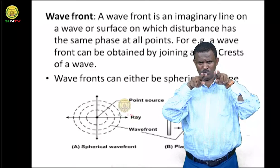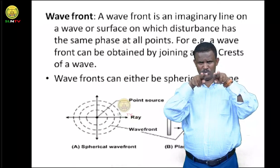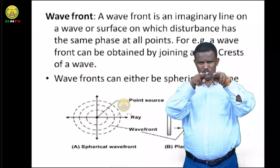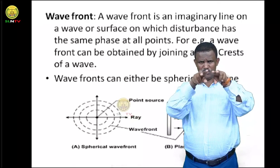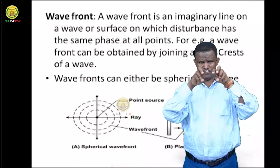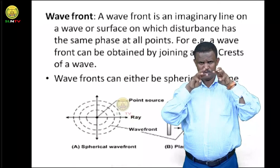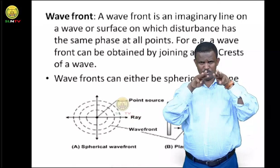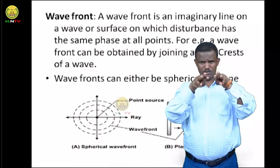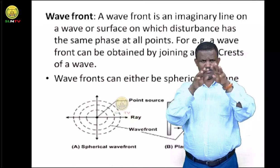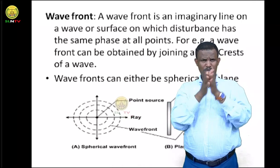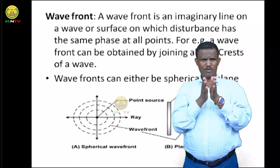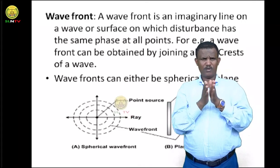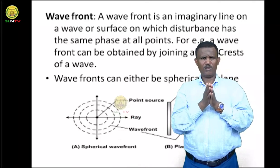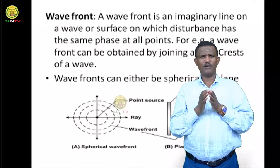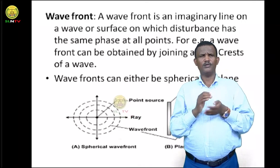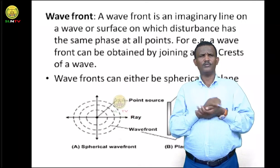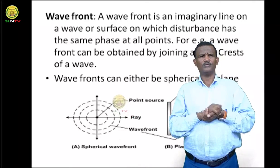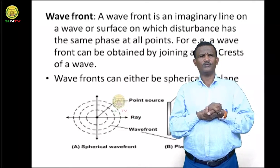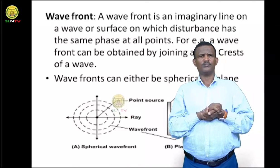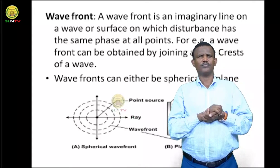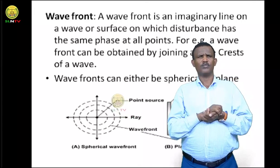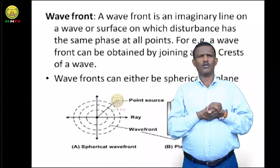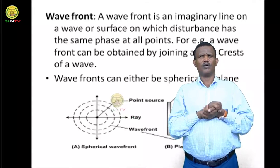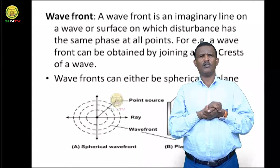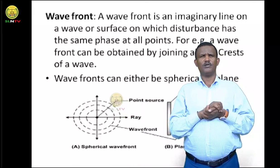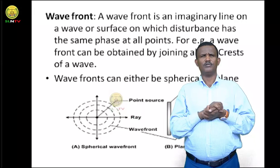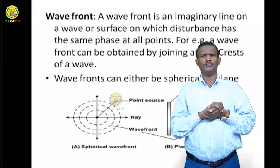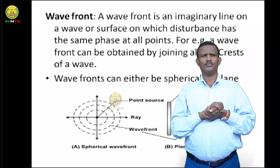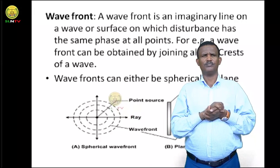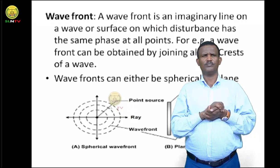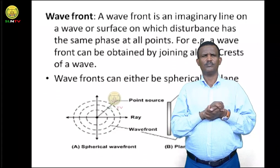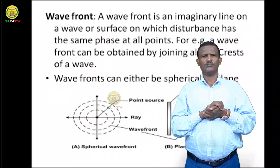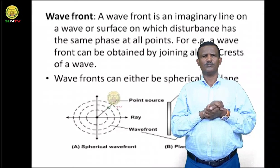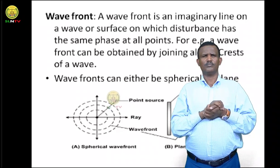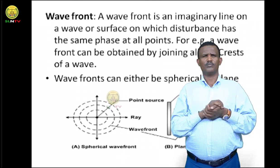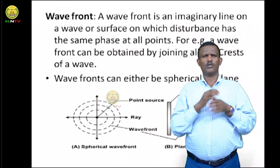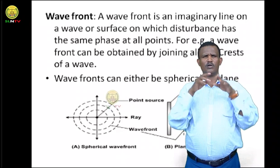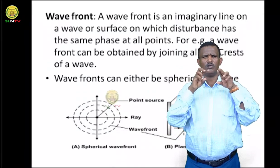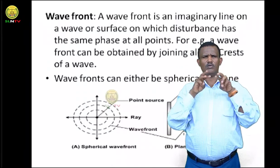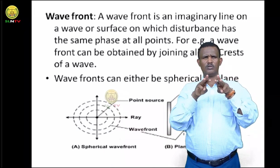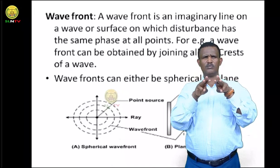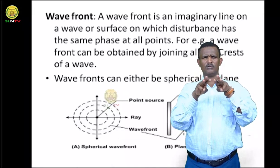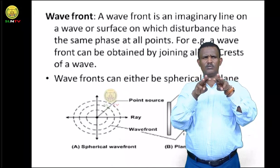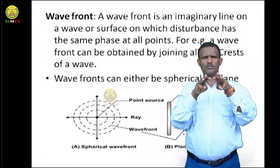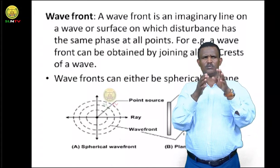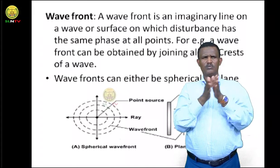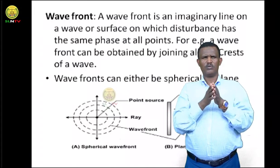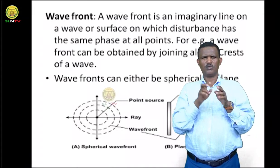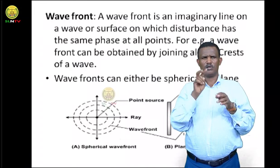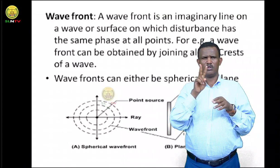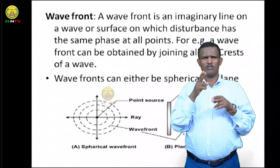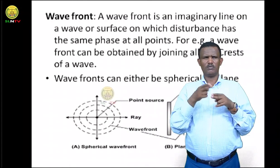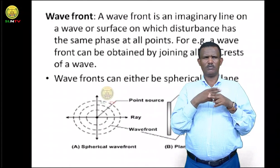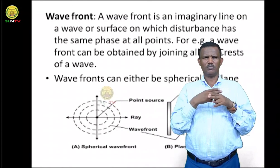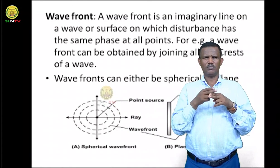arkayso waxa loo oranayaa plane wave fronts ku kan bi ida waxa loo qori loo oran karaa waa spherical or plane labada waa la isticmaali